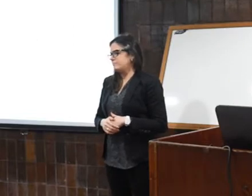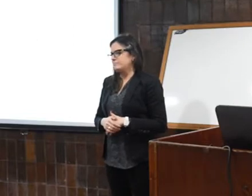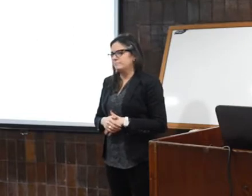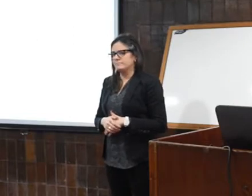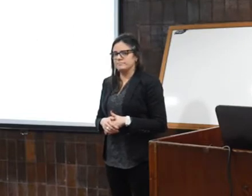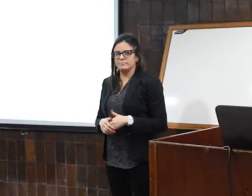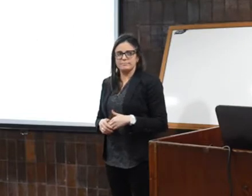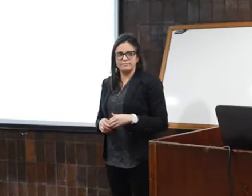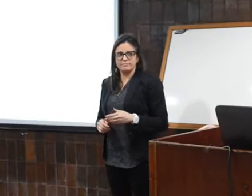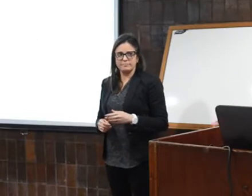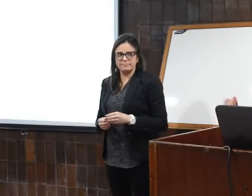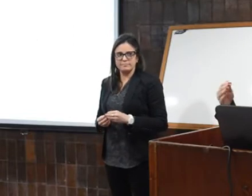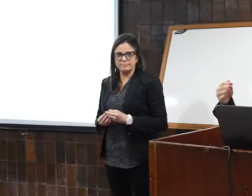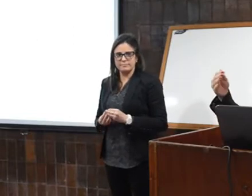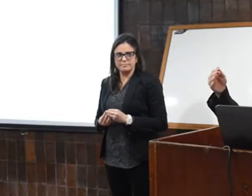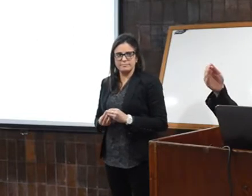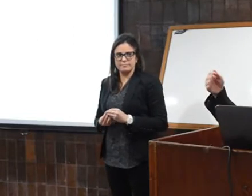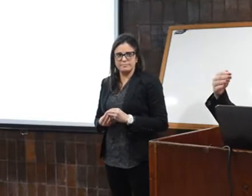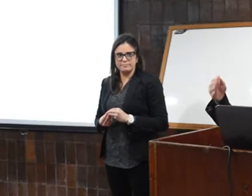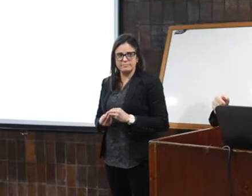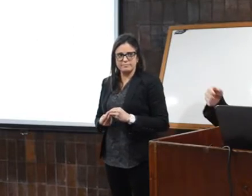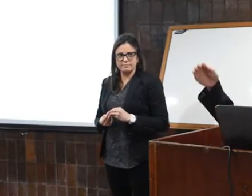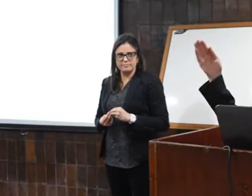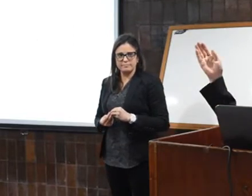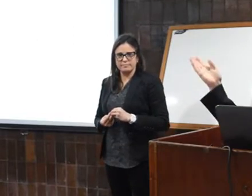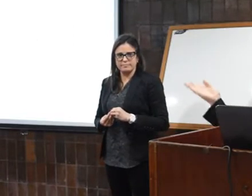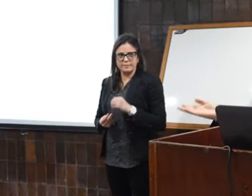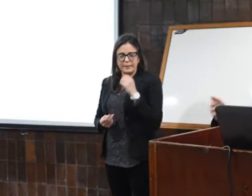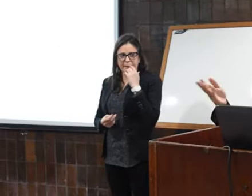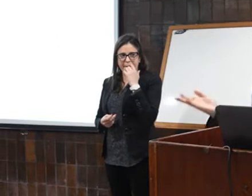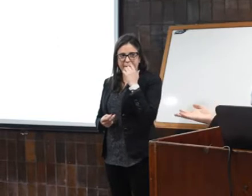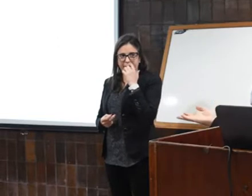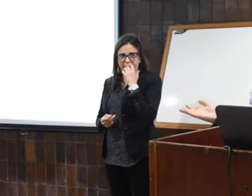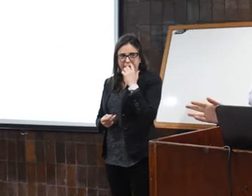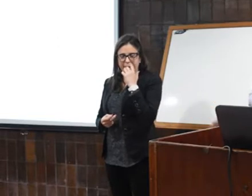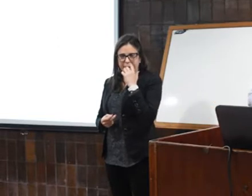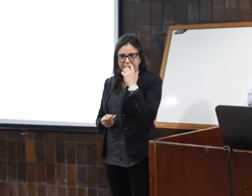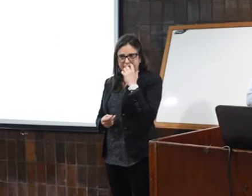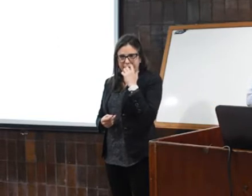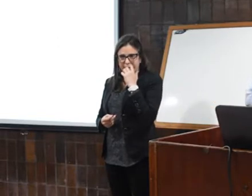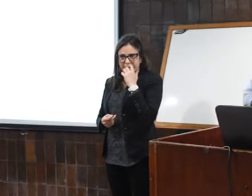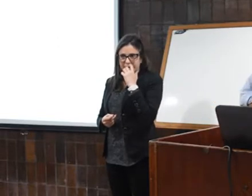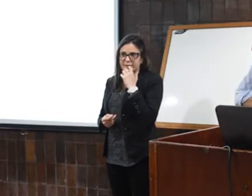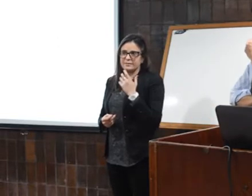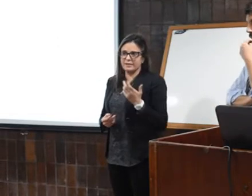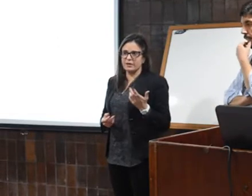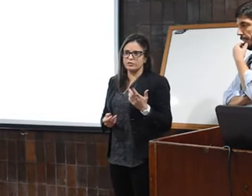prima de una cuando vos le puedes pagar en un día aquí y que te mueres